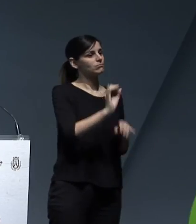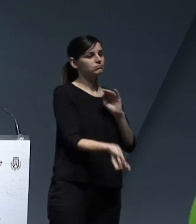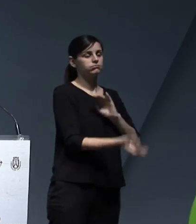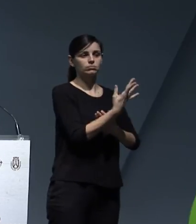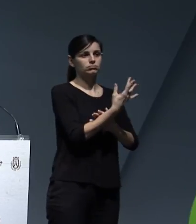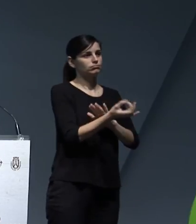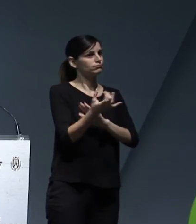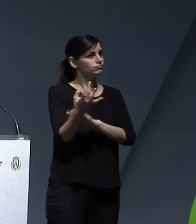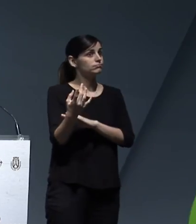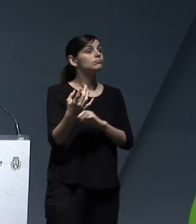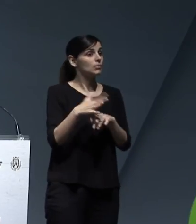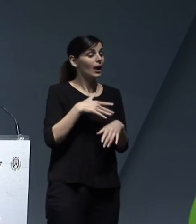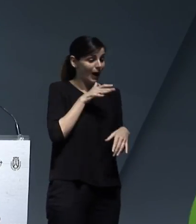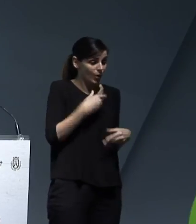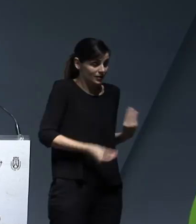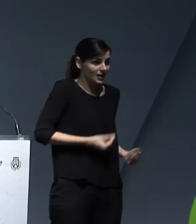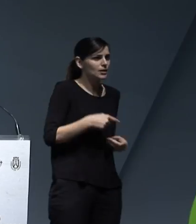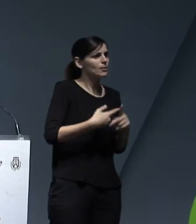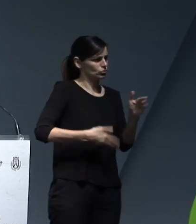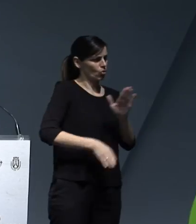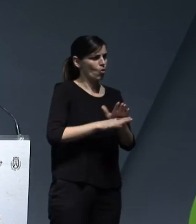produciendo y se va a seguir produciendo,